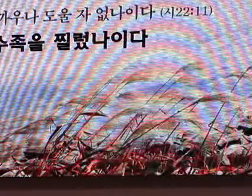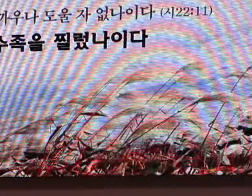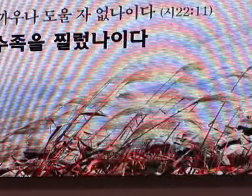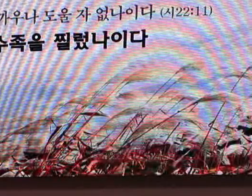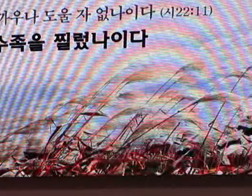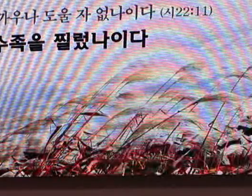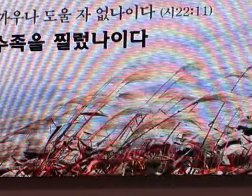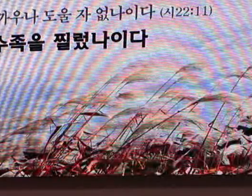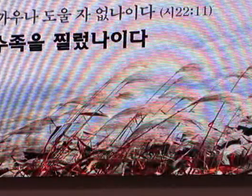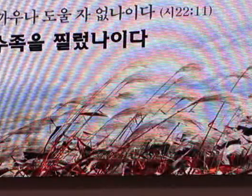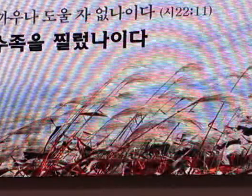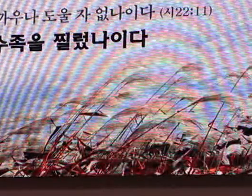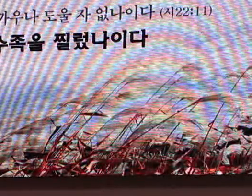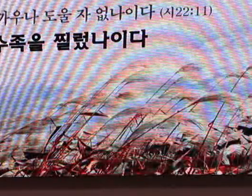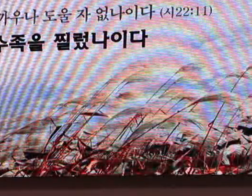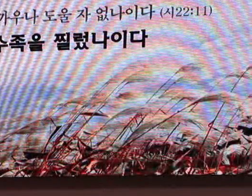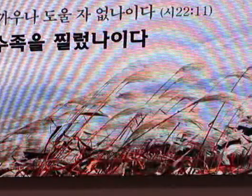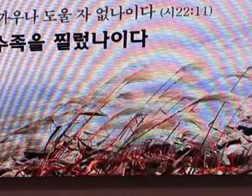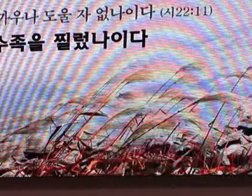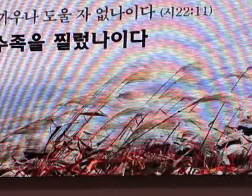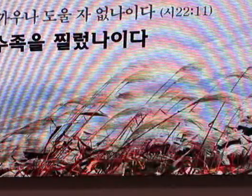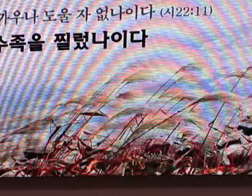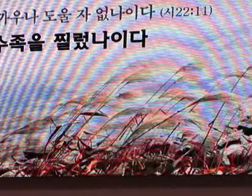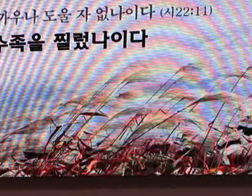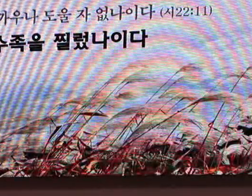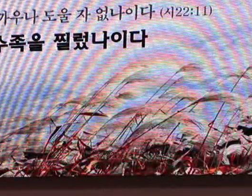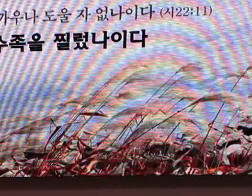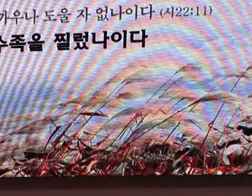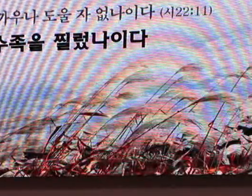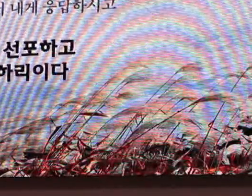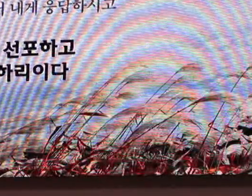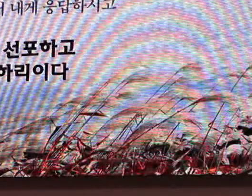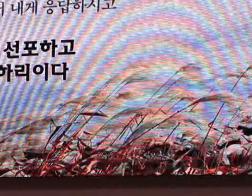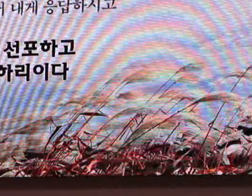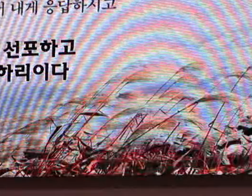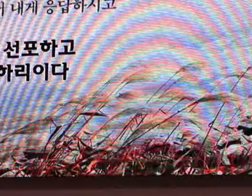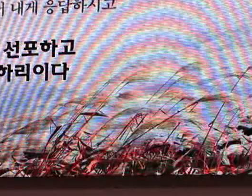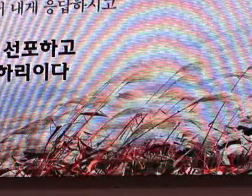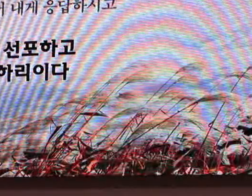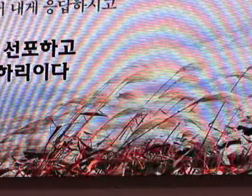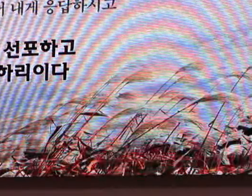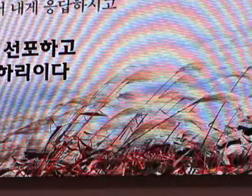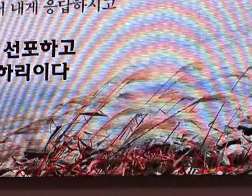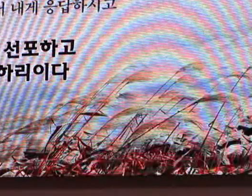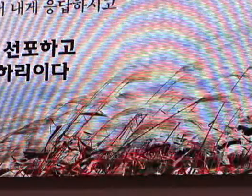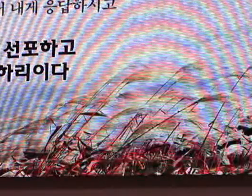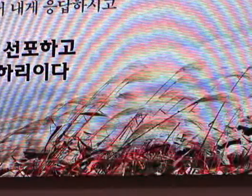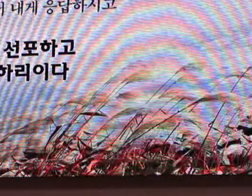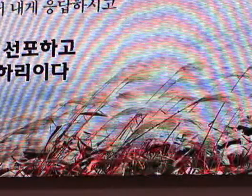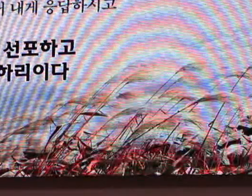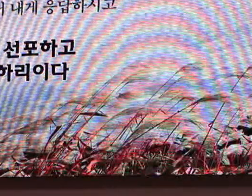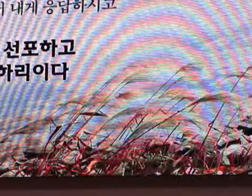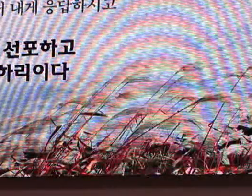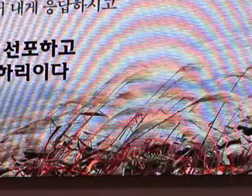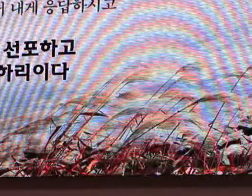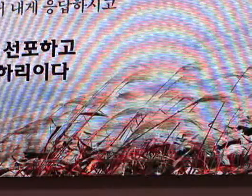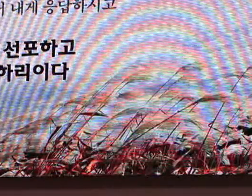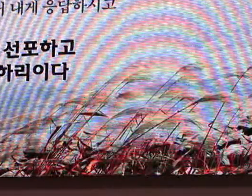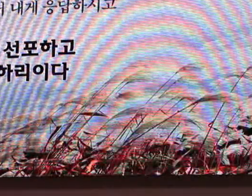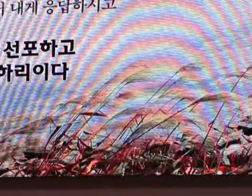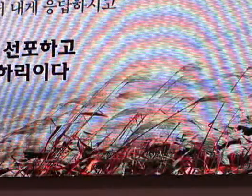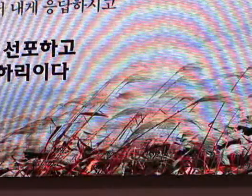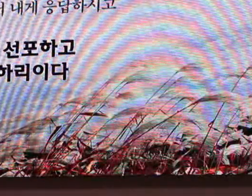없나이다. 약한 우리가 나를 들어 내 소를 찔러나이다. 내가 내 모든 뼈를 셀 수 있나이다. 그들이 나를